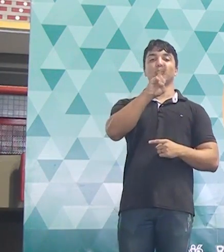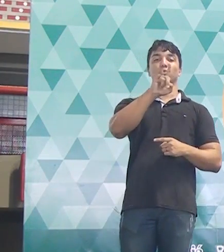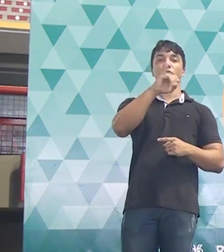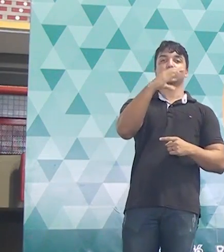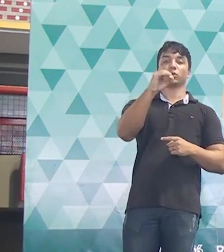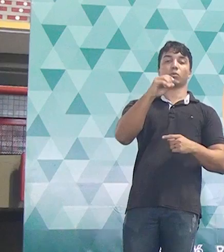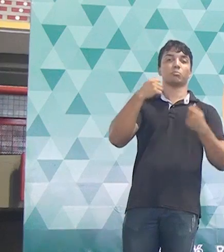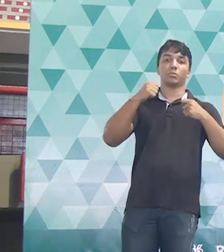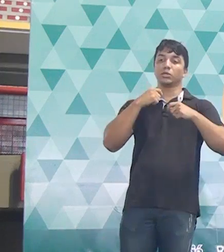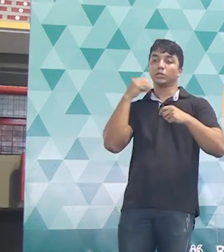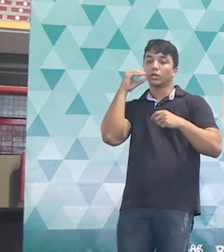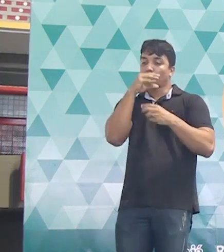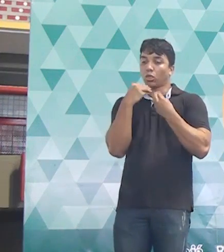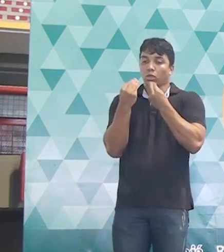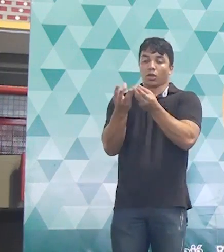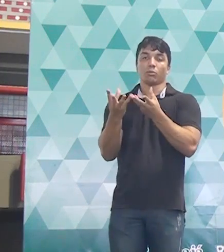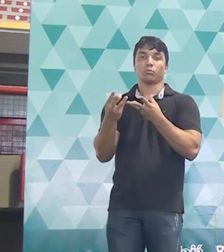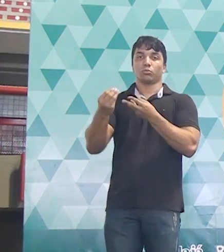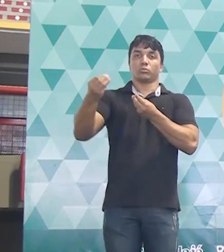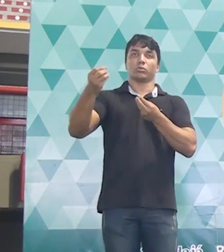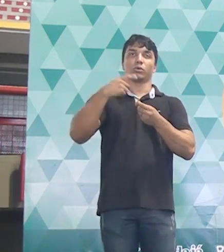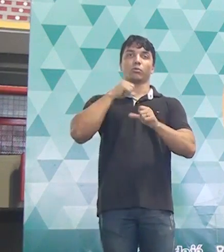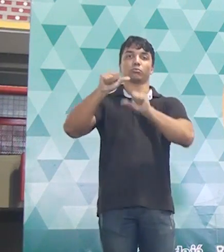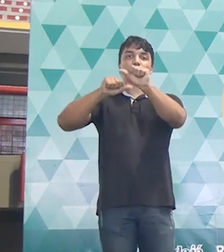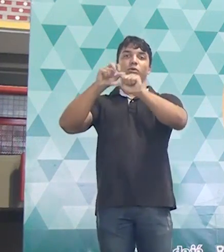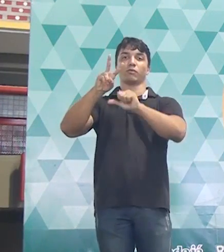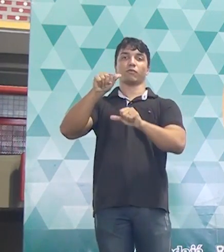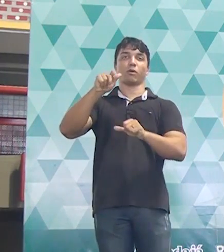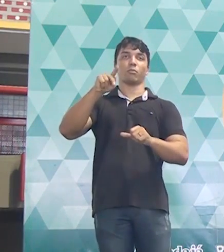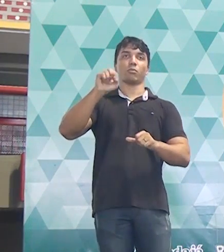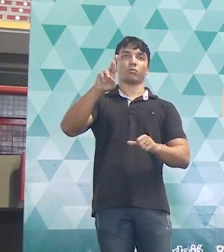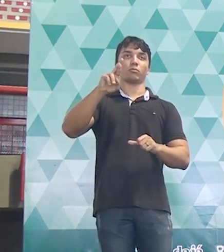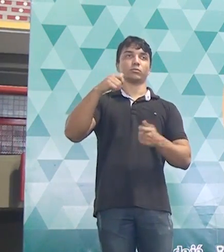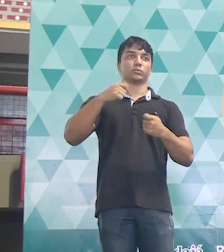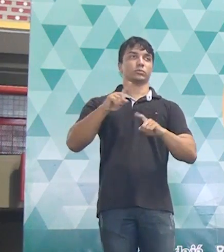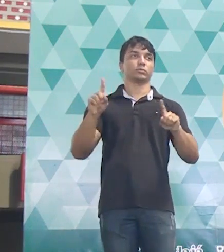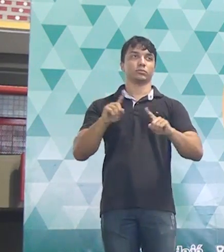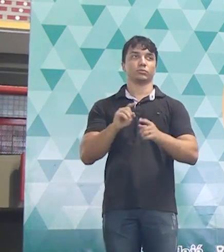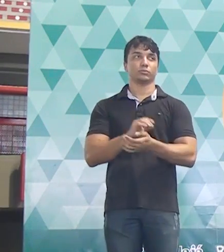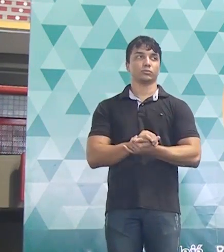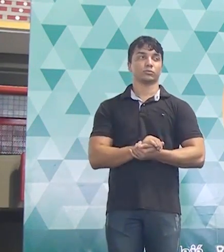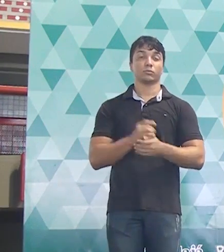preciso aquecê-lo muito para que ele vire vapor. A maioria dos ácidos é volátil.